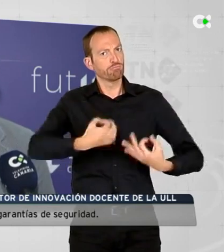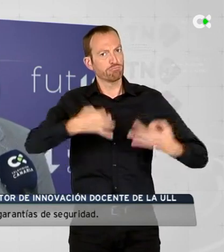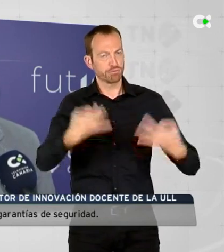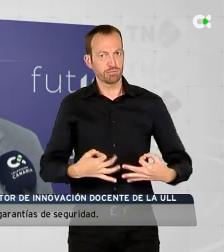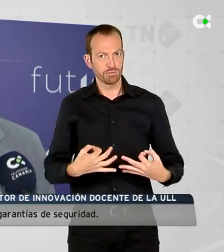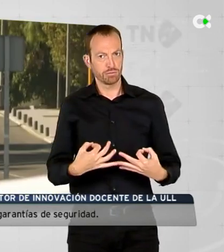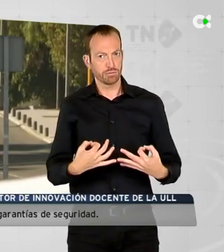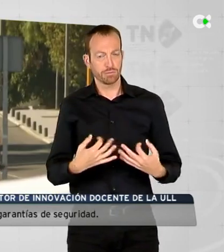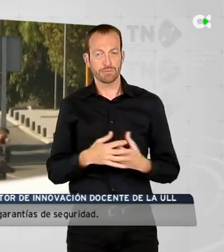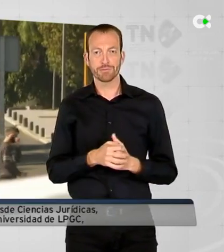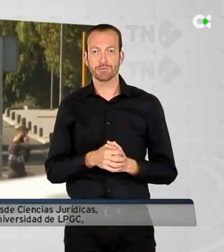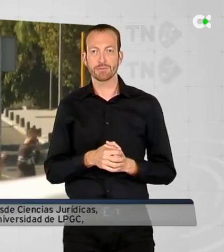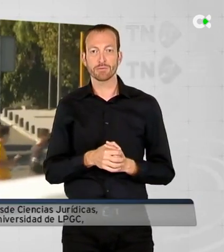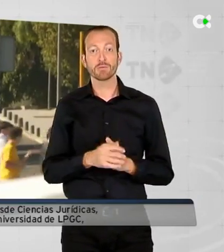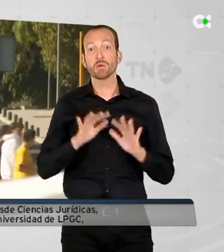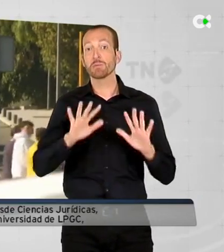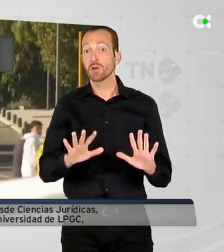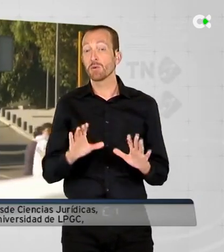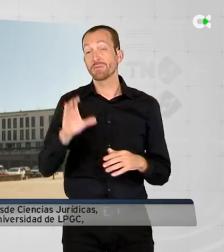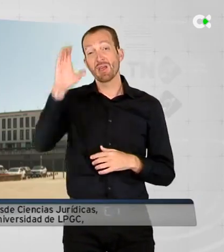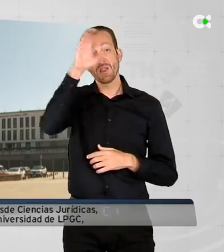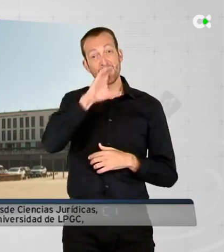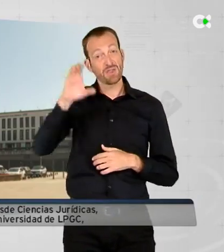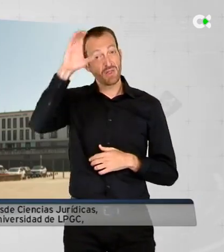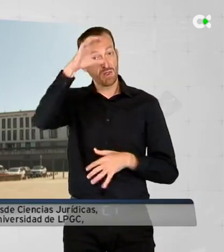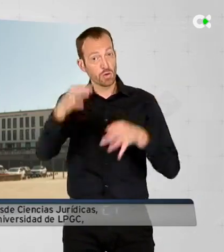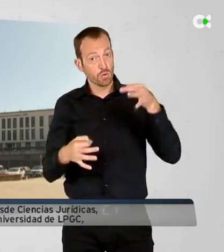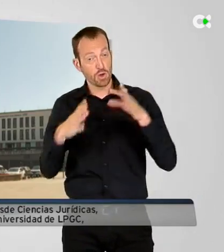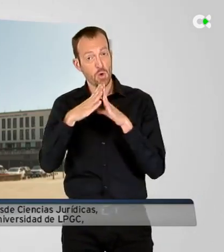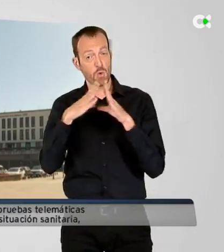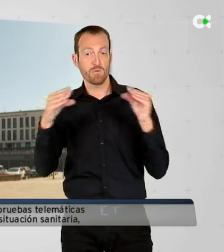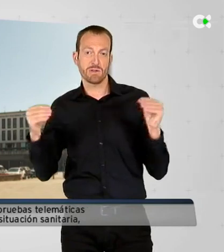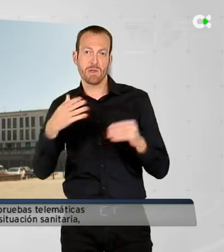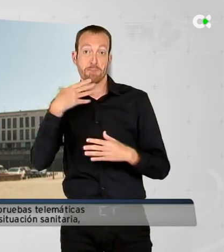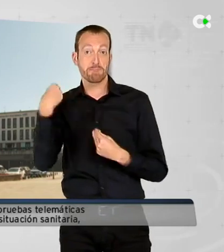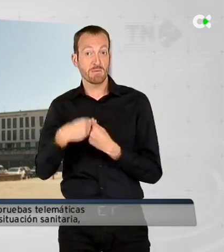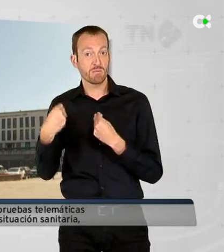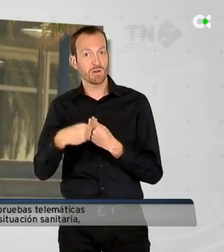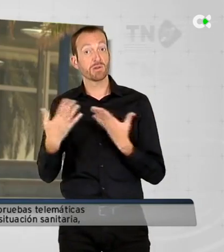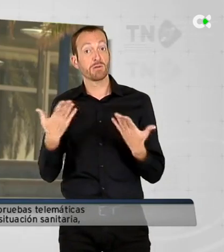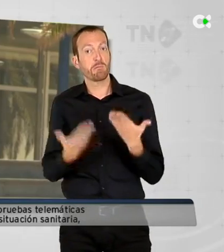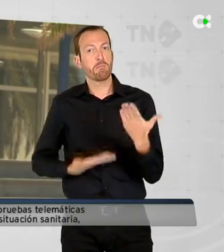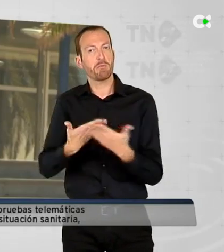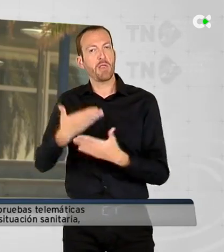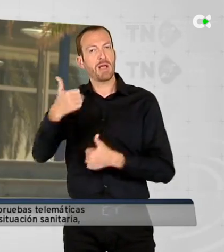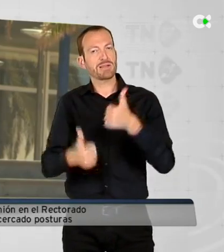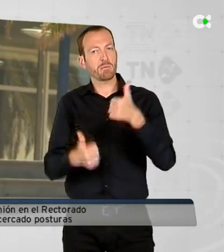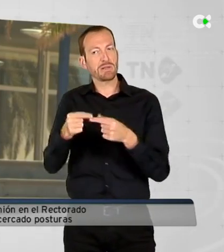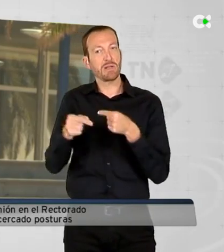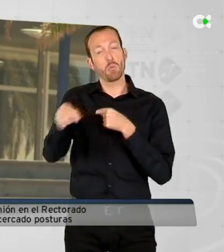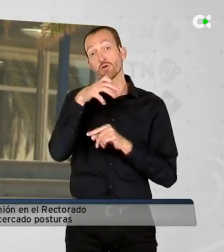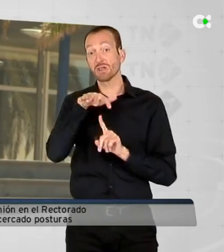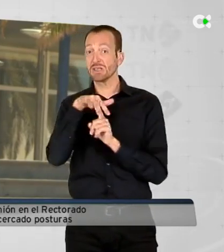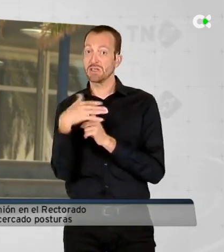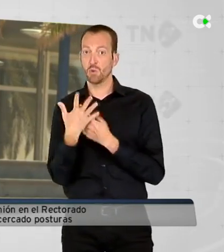garantías de seguridad aunque desde ciencias jurídicas en la universidad de las palmas de Gran Canaria pedían pruebas telemáticas por la situación sanitaria